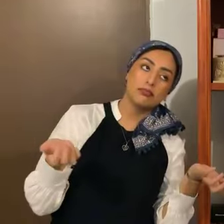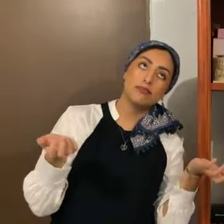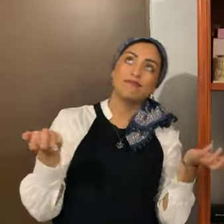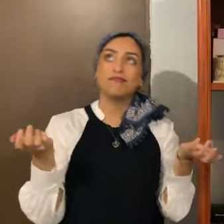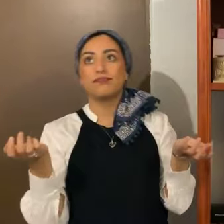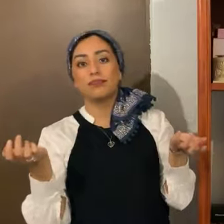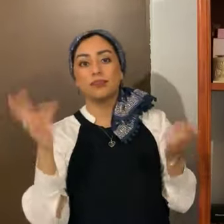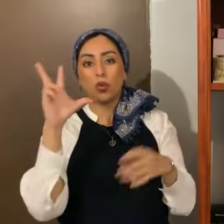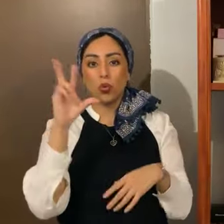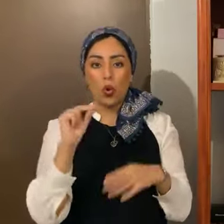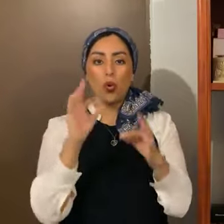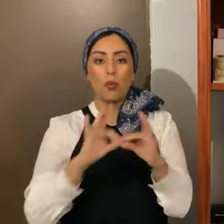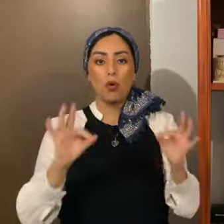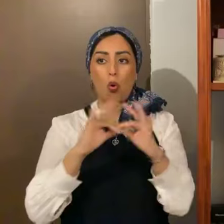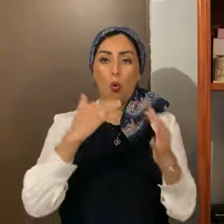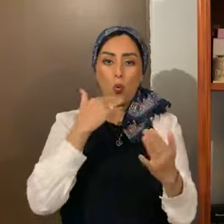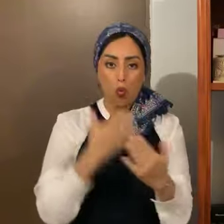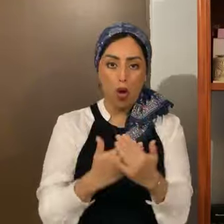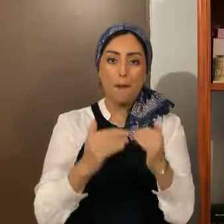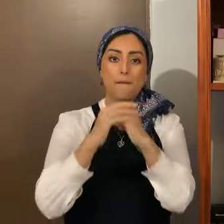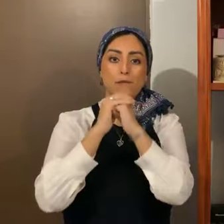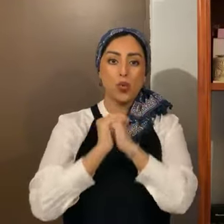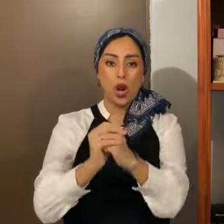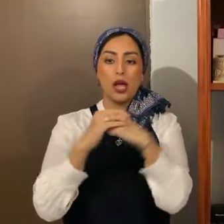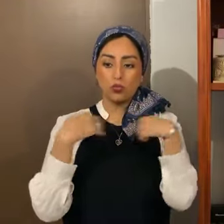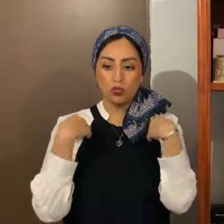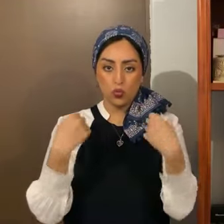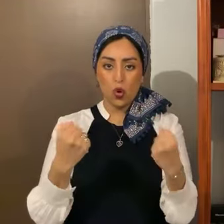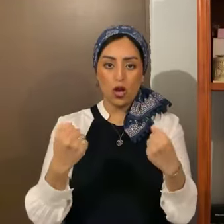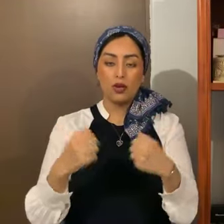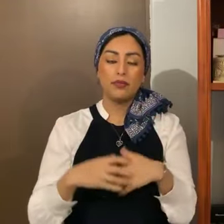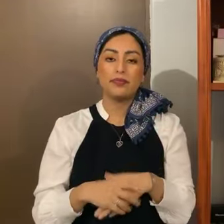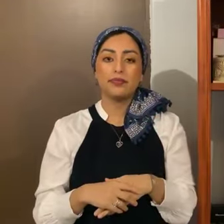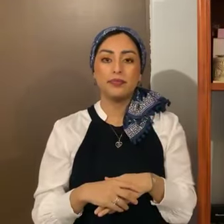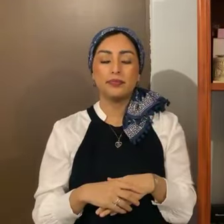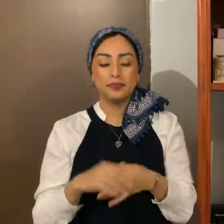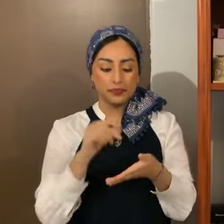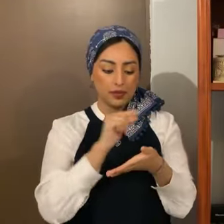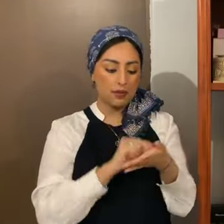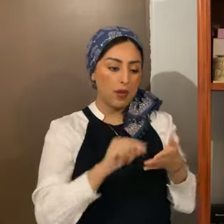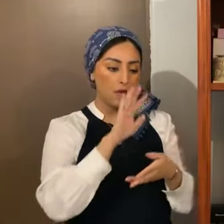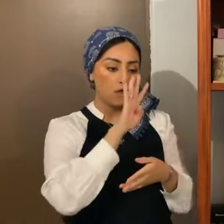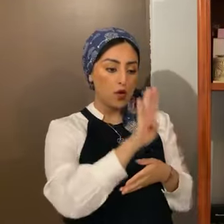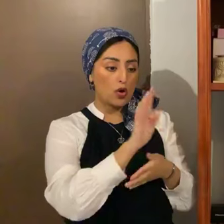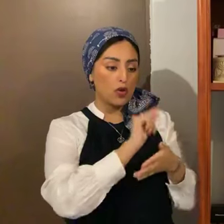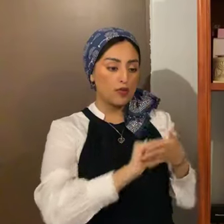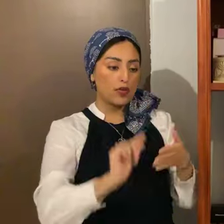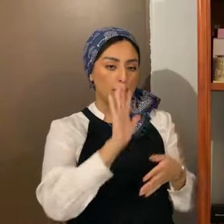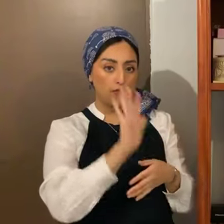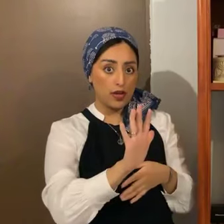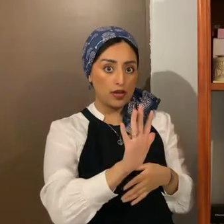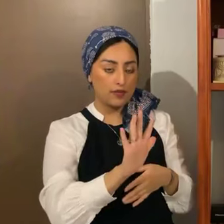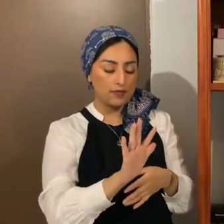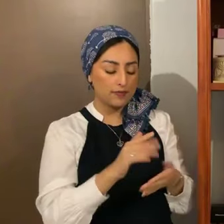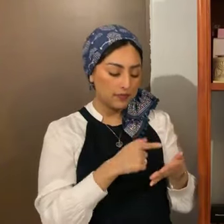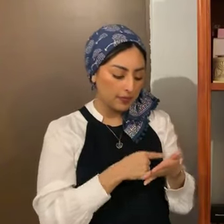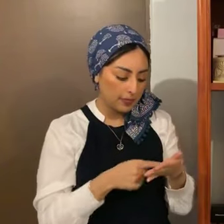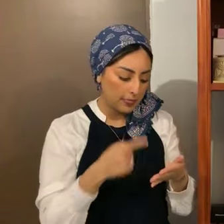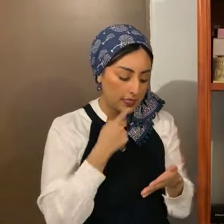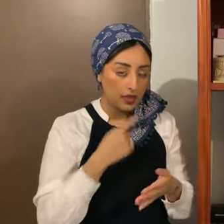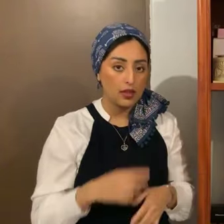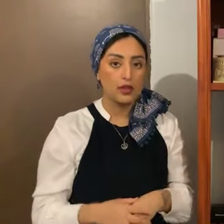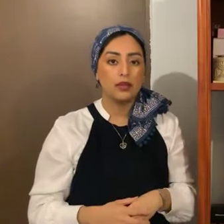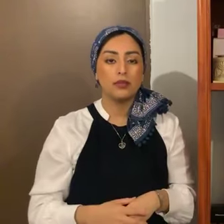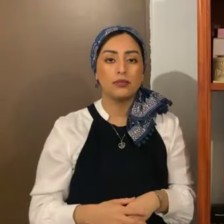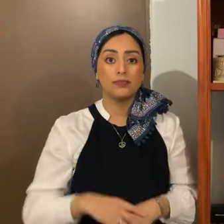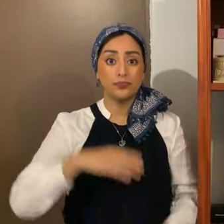no sirve. ¿De acuerdo? Bueno, ahora vamos a leer el verso 4 y 5. He aquí,